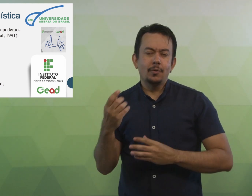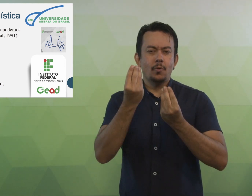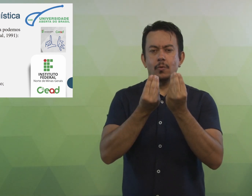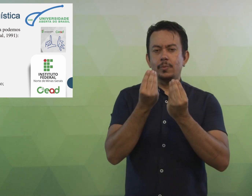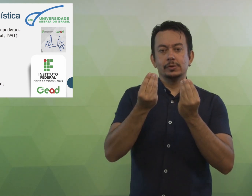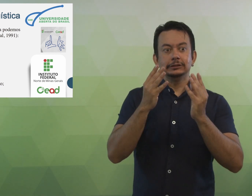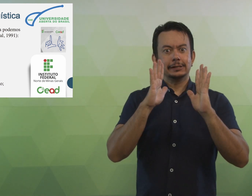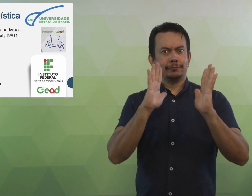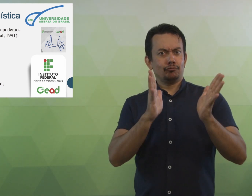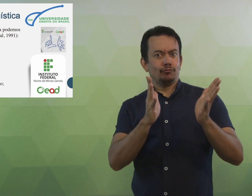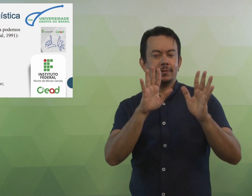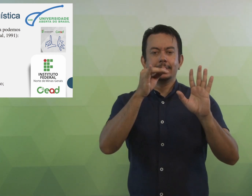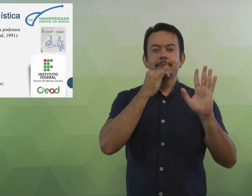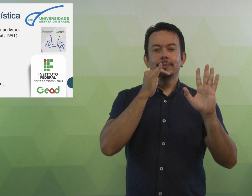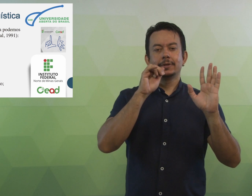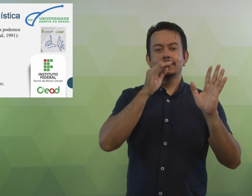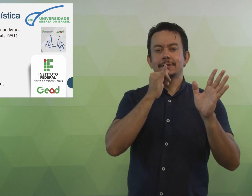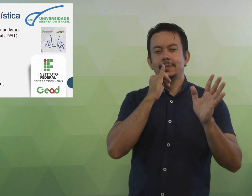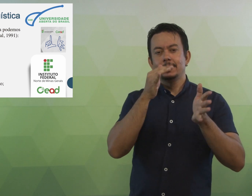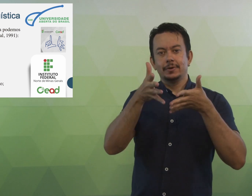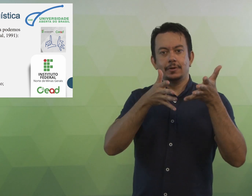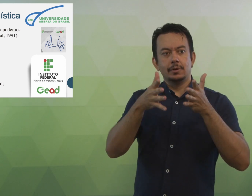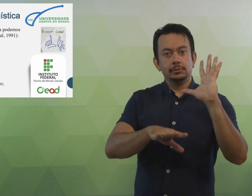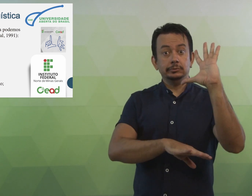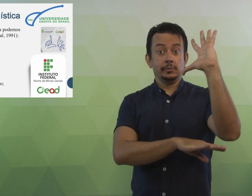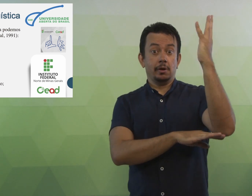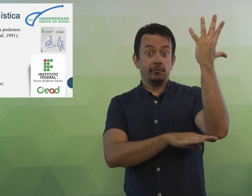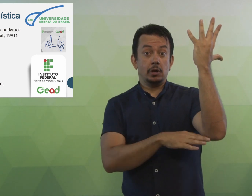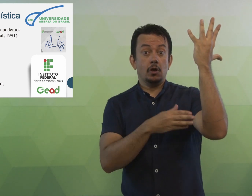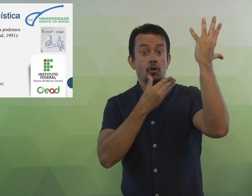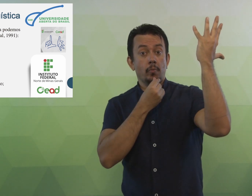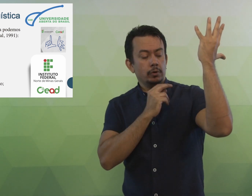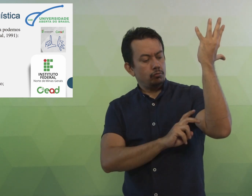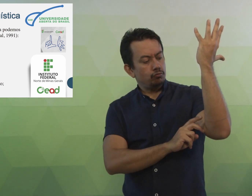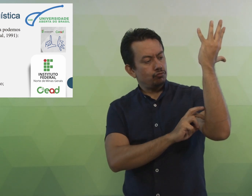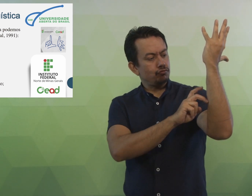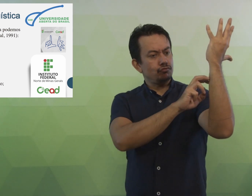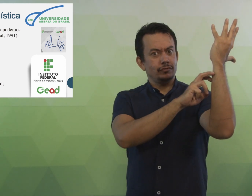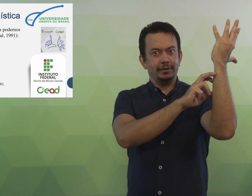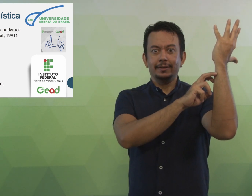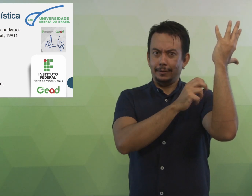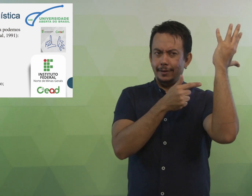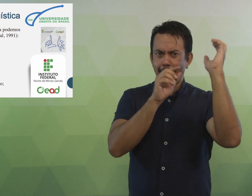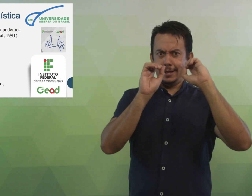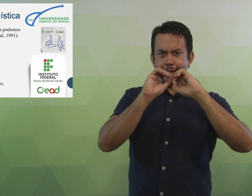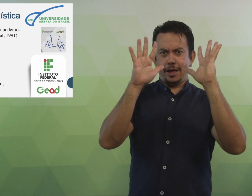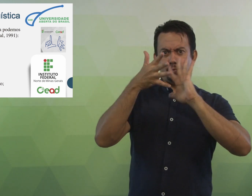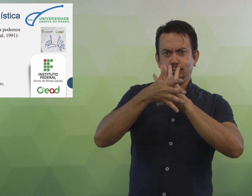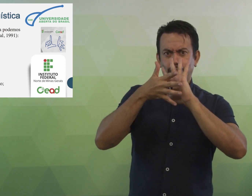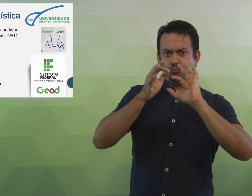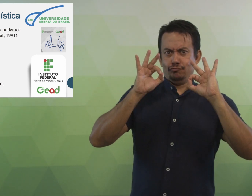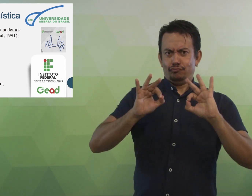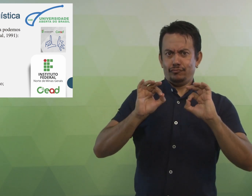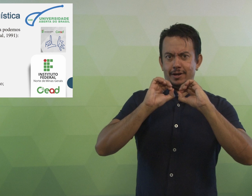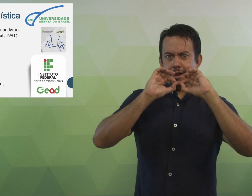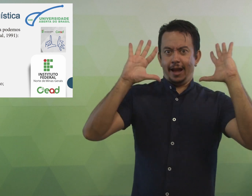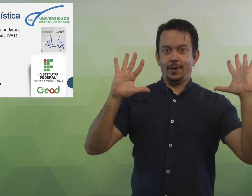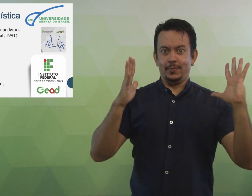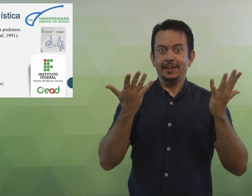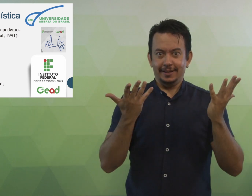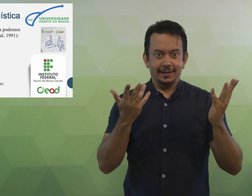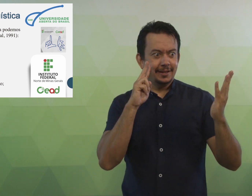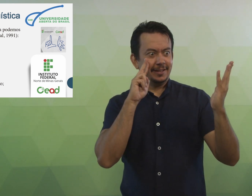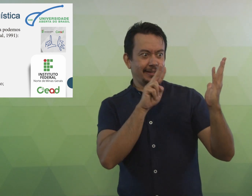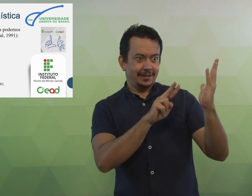regras, se você faz os sinais de forma correta, de forma clara, por exemplo, o sinal de árvore. O homem subiu na